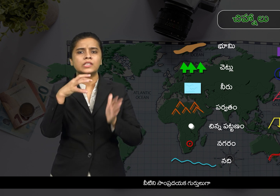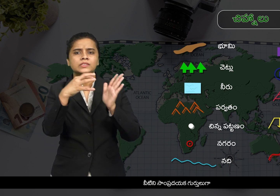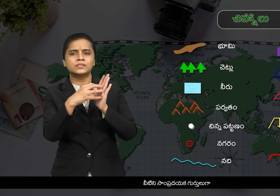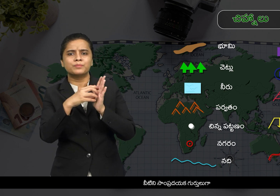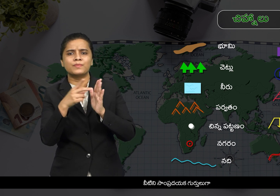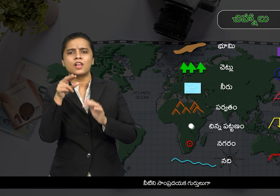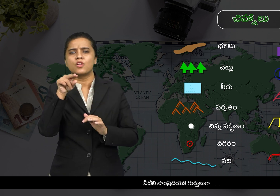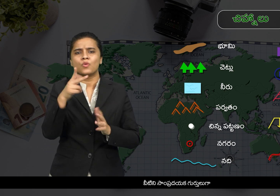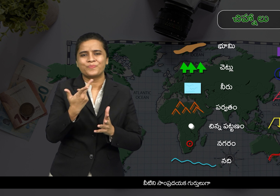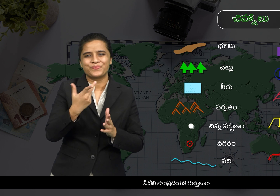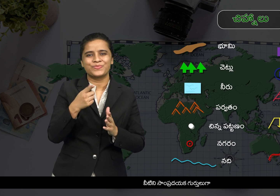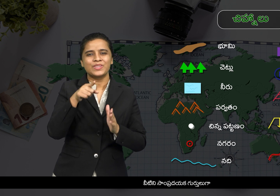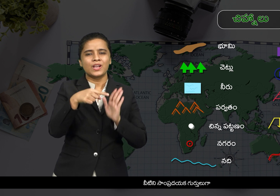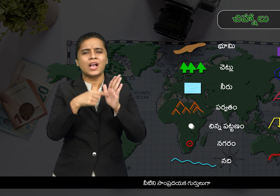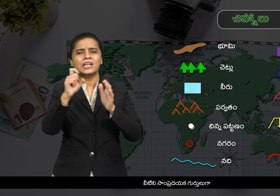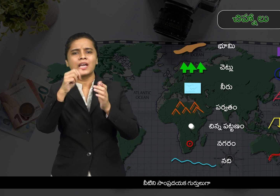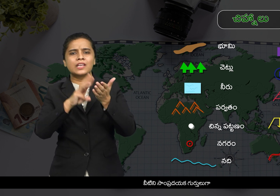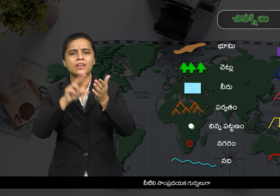వీటిని సాంప్రదాయిక గుర్తులుగా